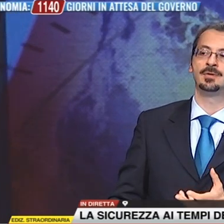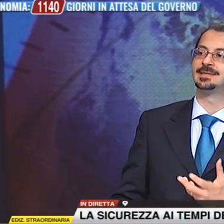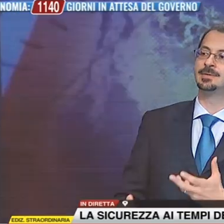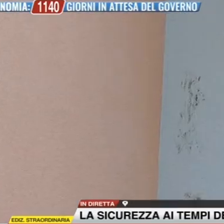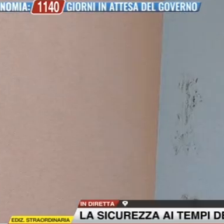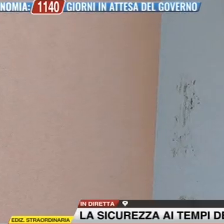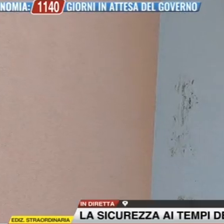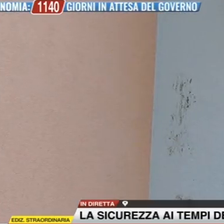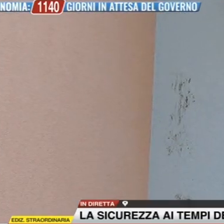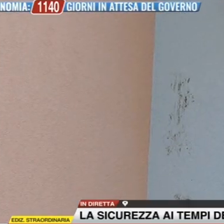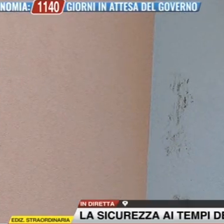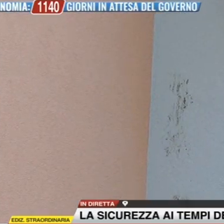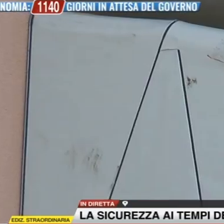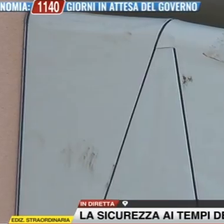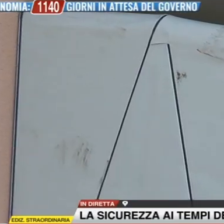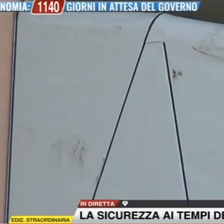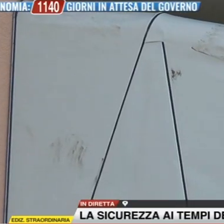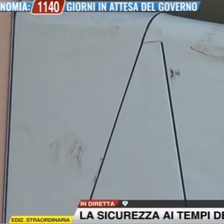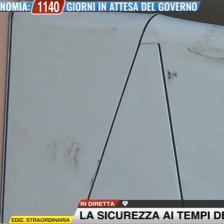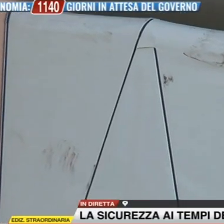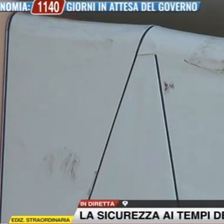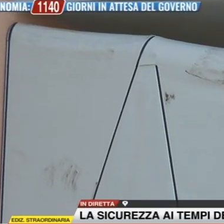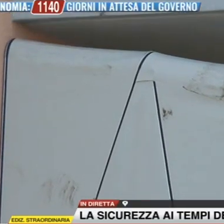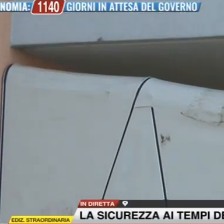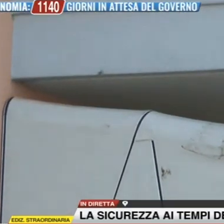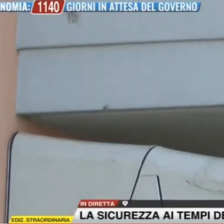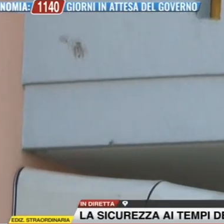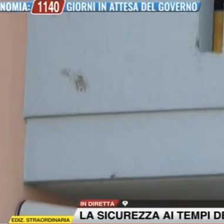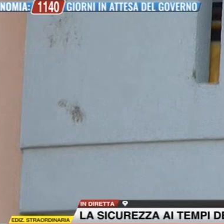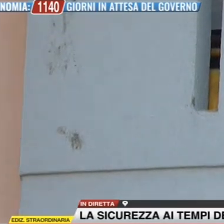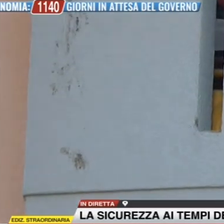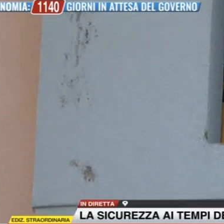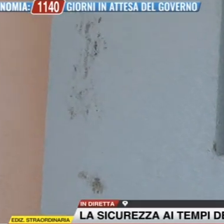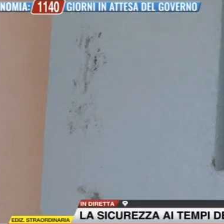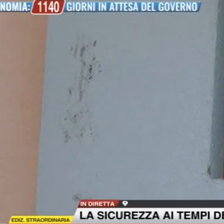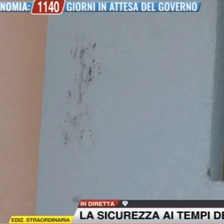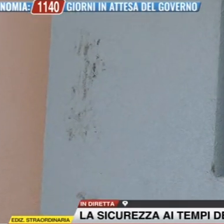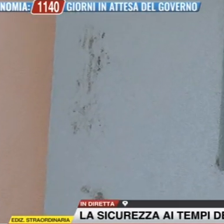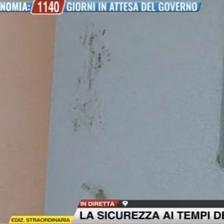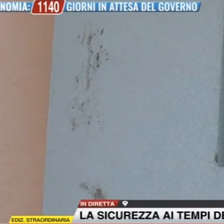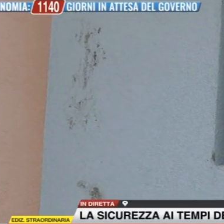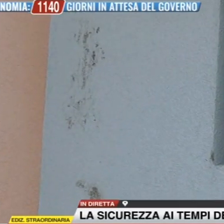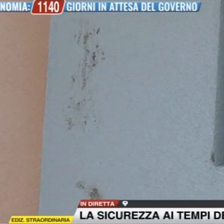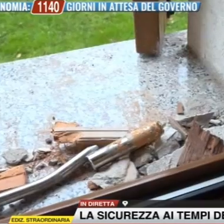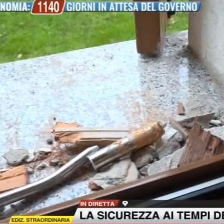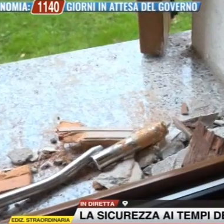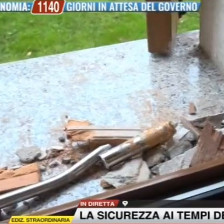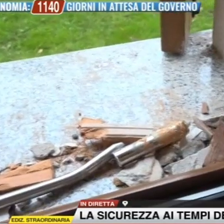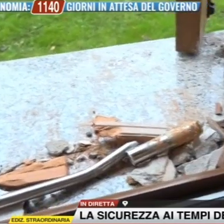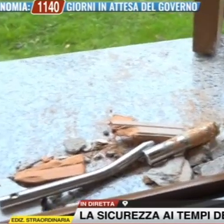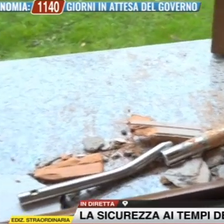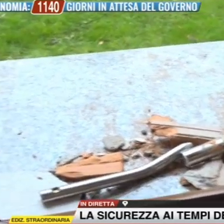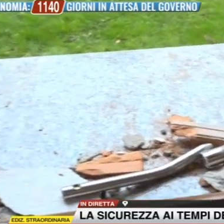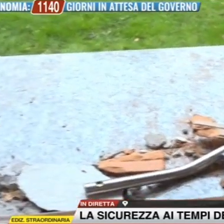una violazione, insomma una violazione anche della propria intimità. Situazione dei furti in casa com'è?